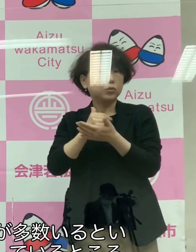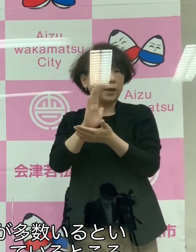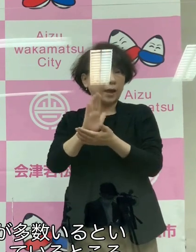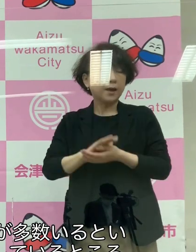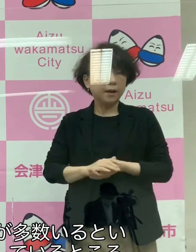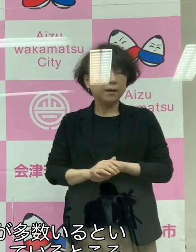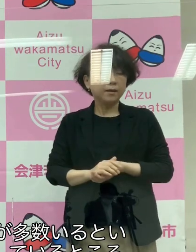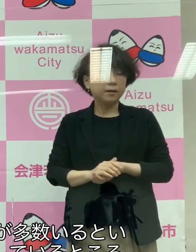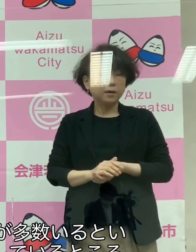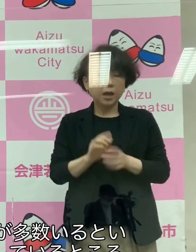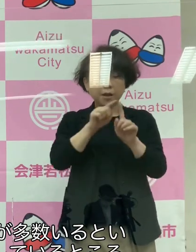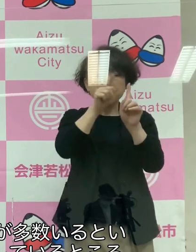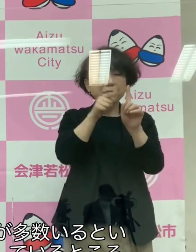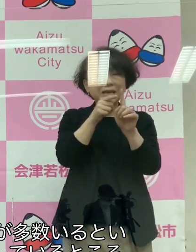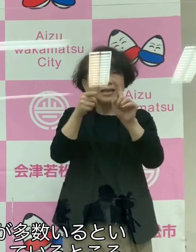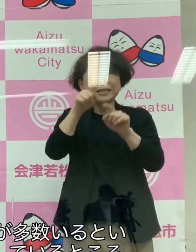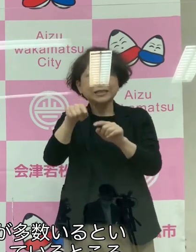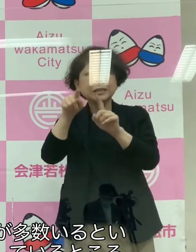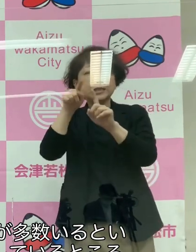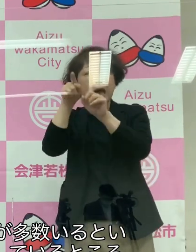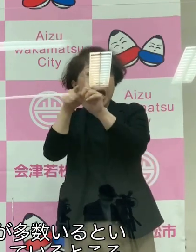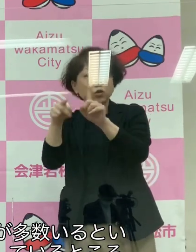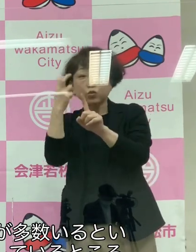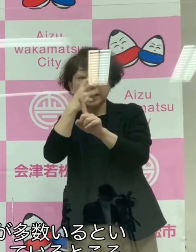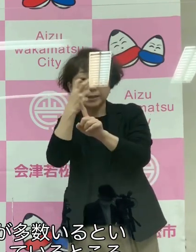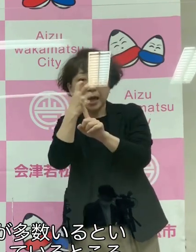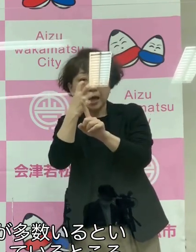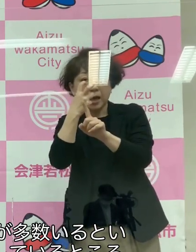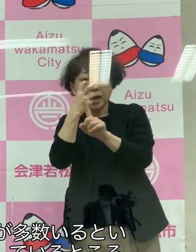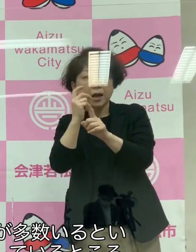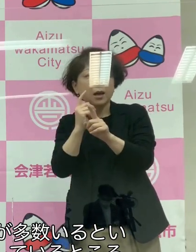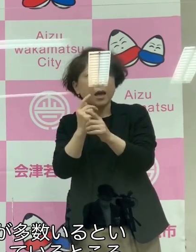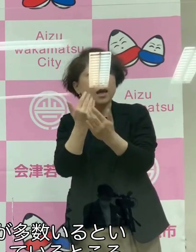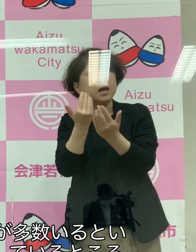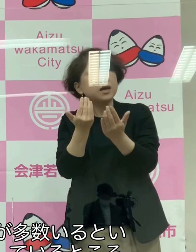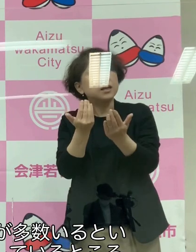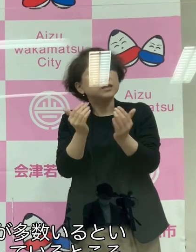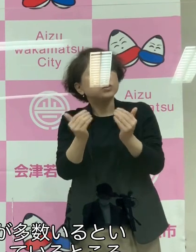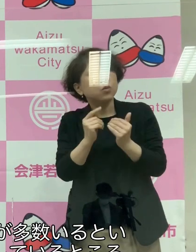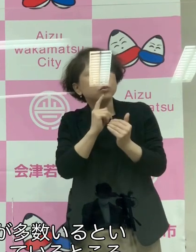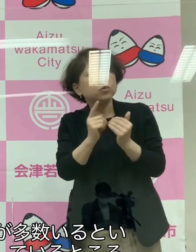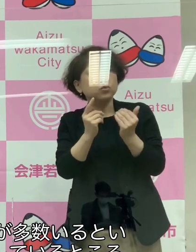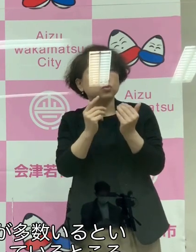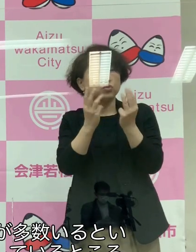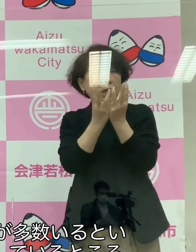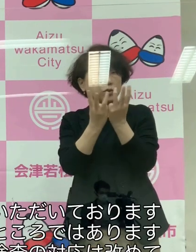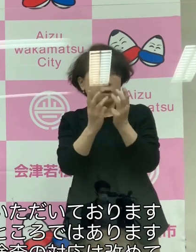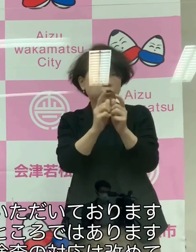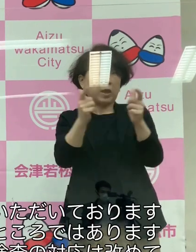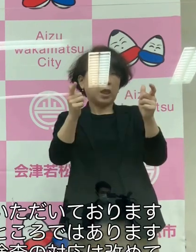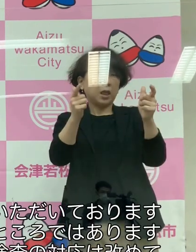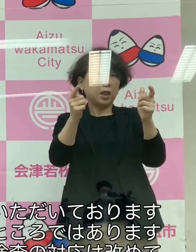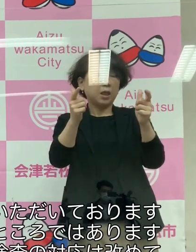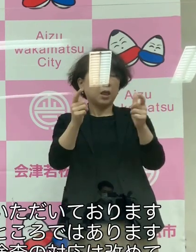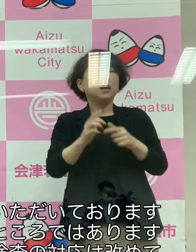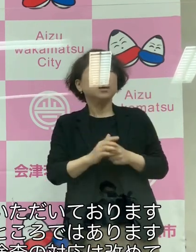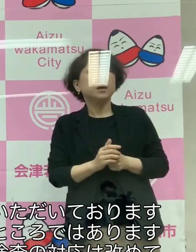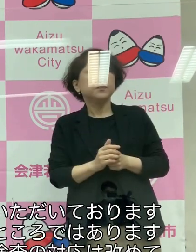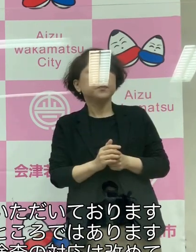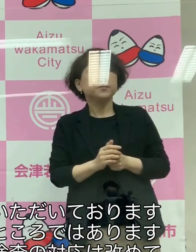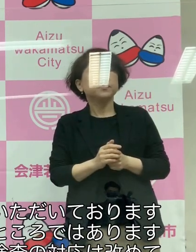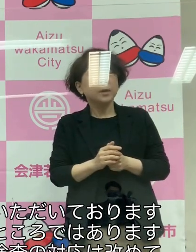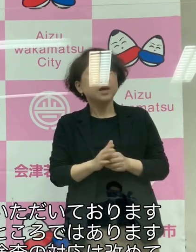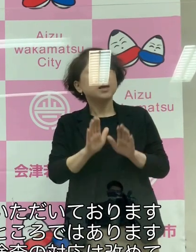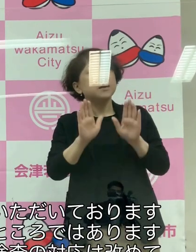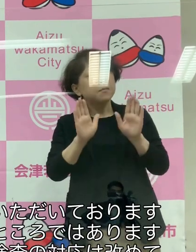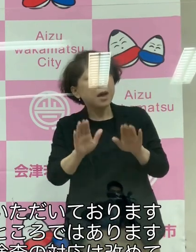PCR 検査をやっぱり求められる方が多数いらっしゃる現実からその強化もお願いしたいところなんですが、かなりいっぱいや